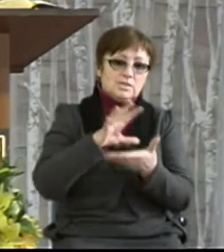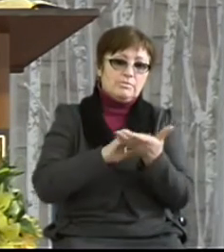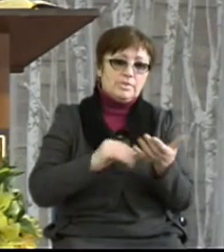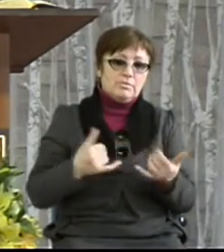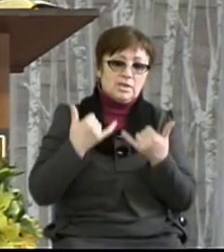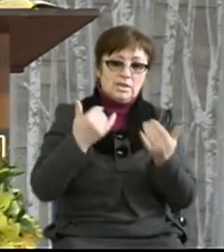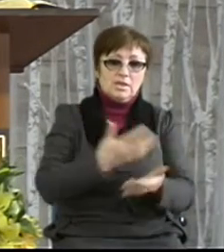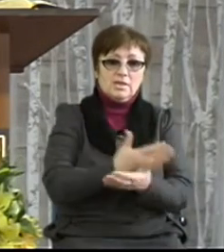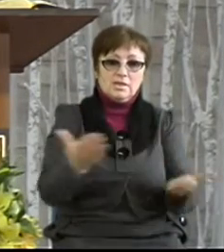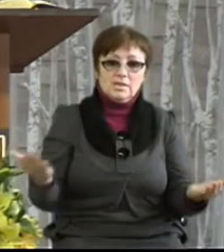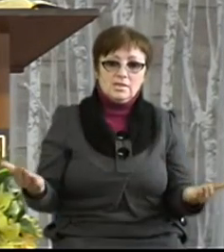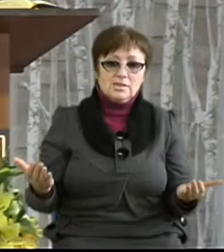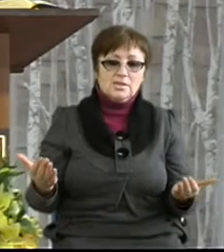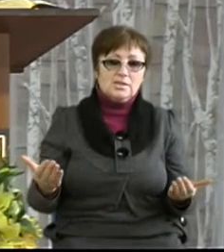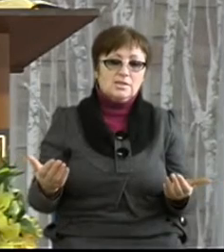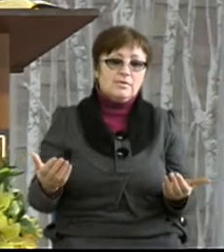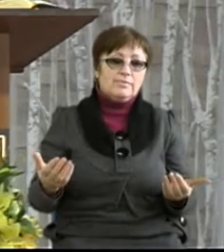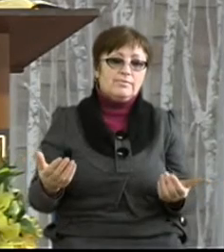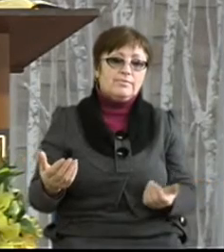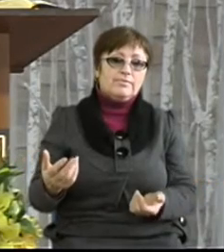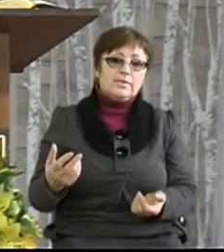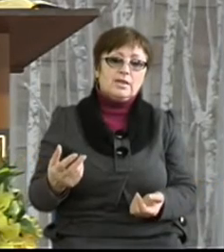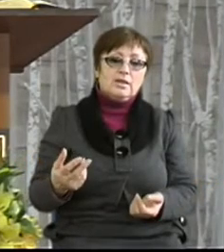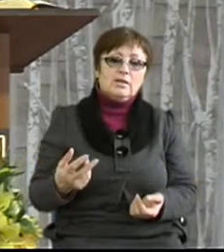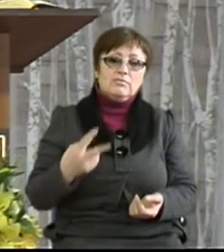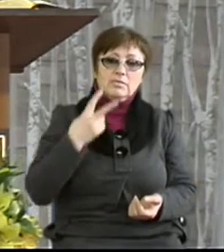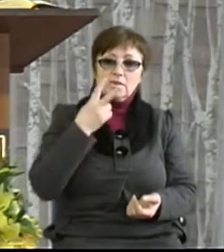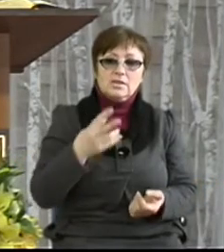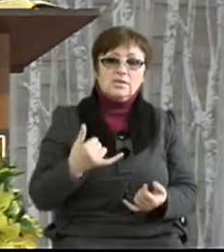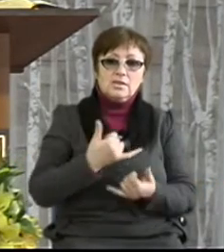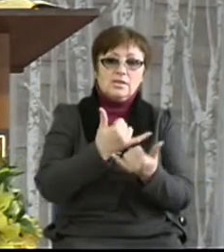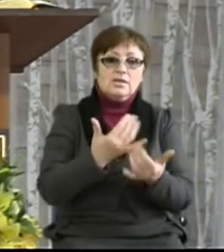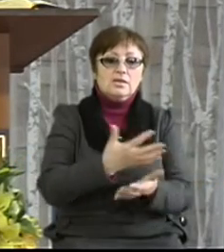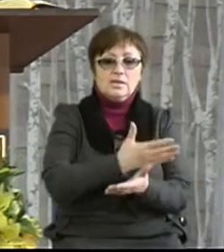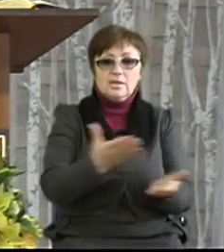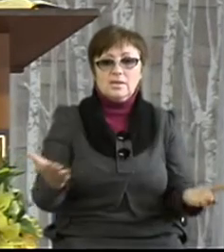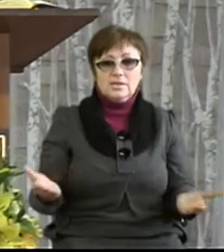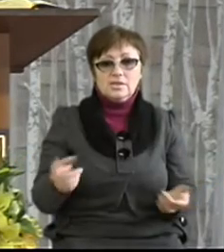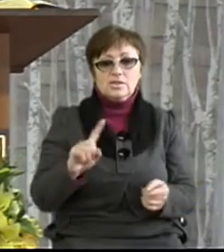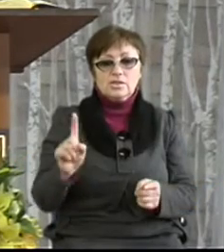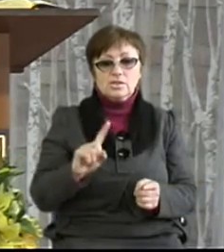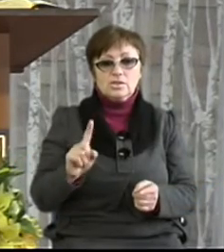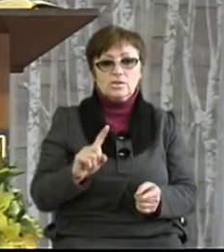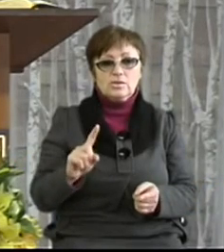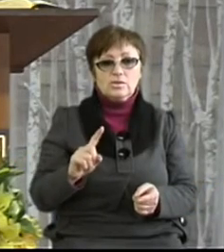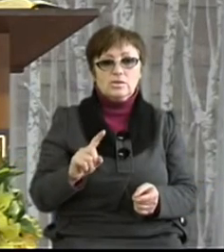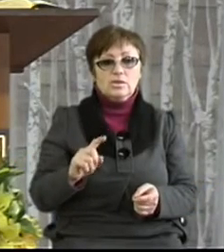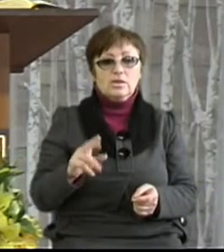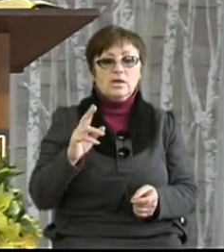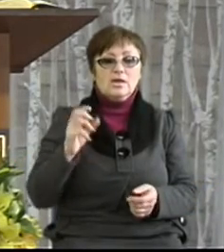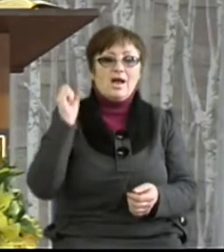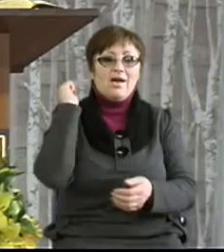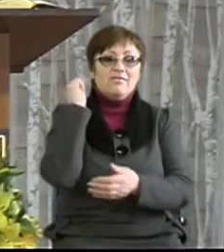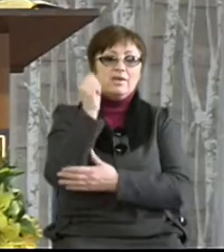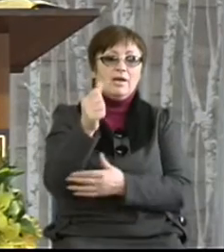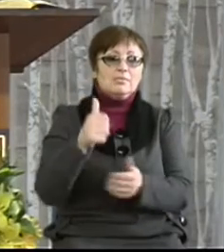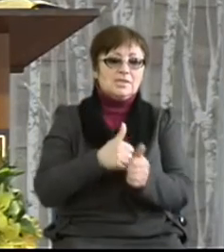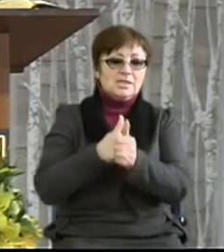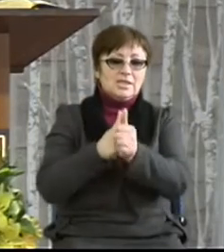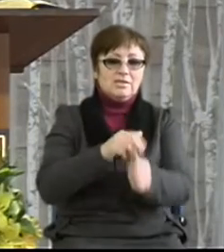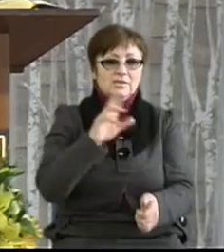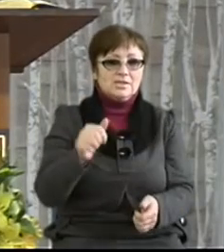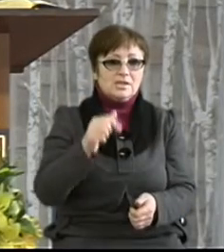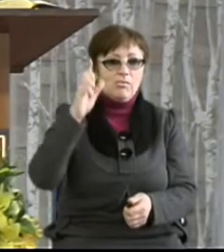вами, и он показательный для нас с вами в том, тем, что как Авраам следовал за